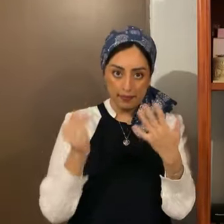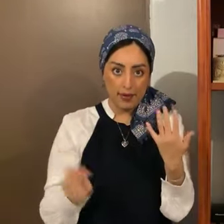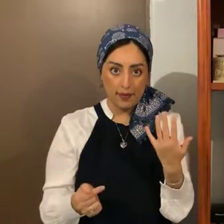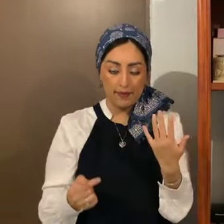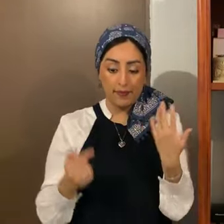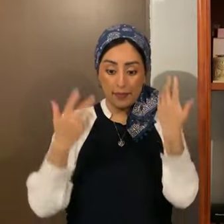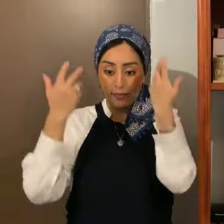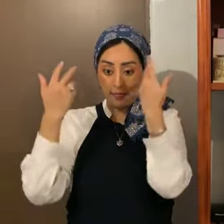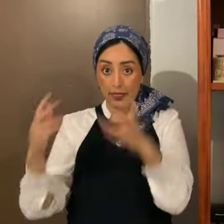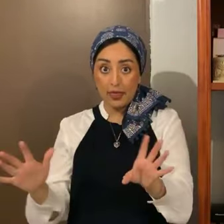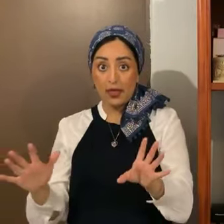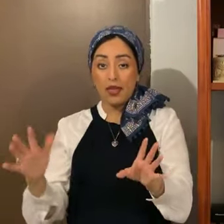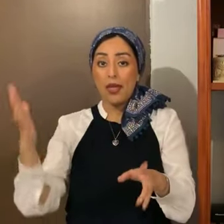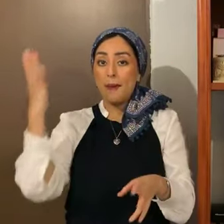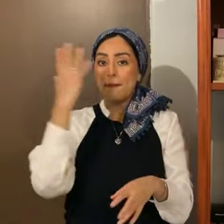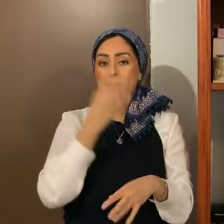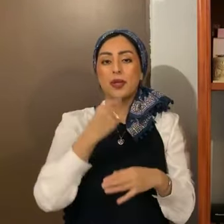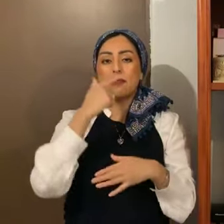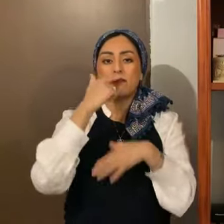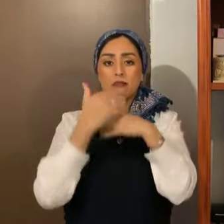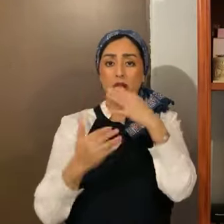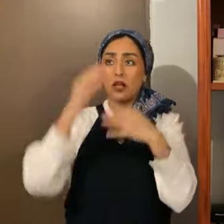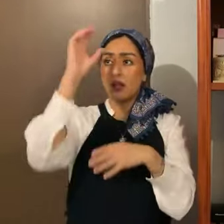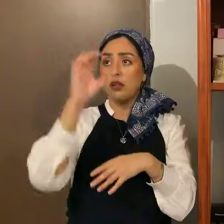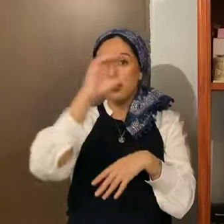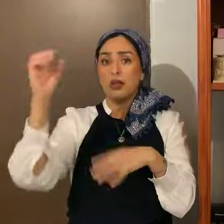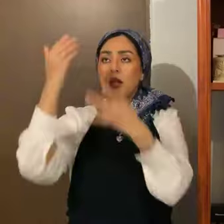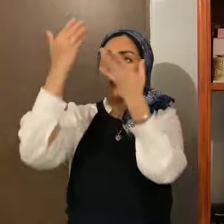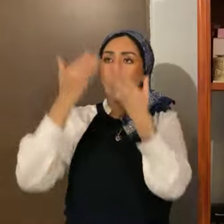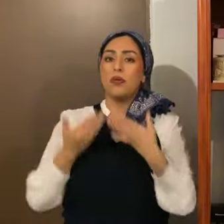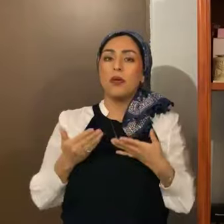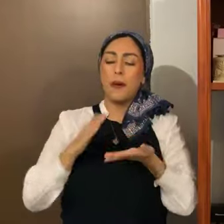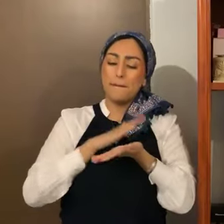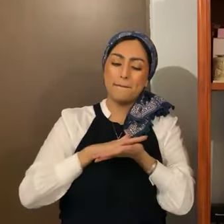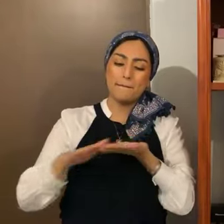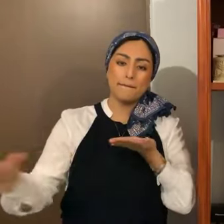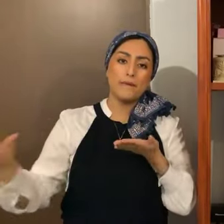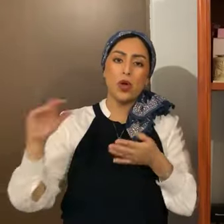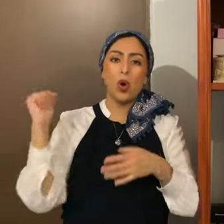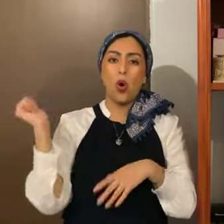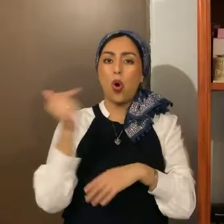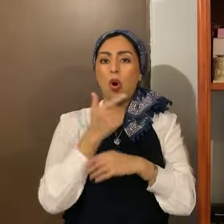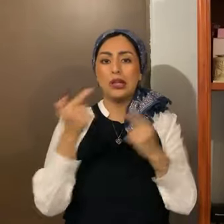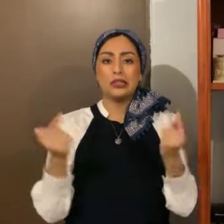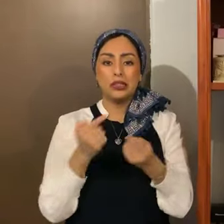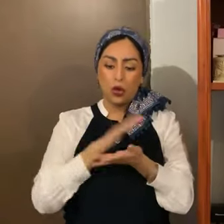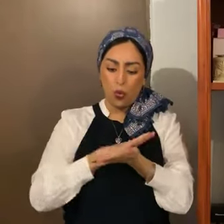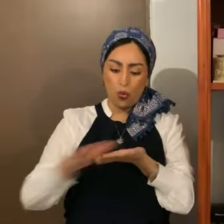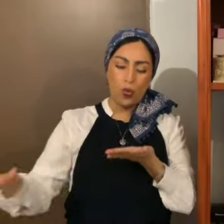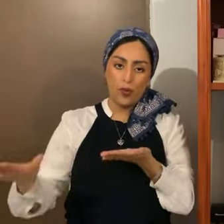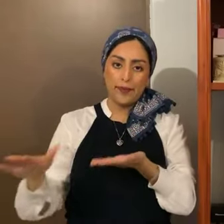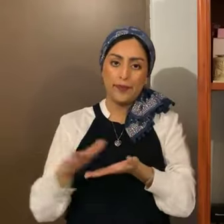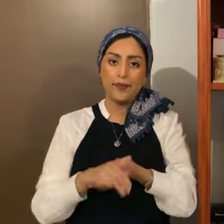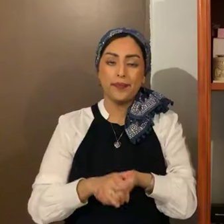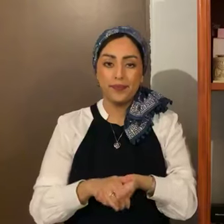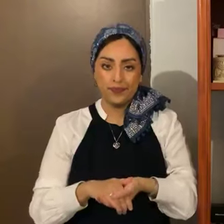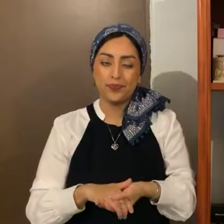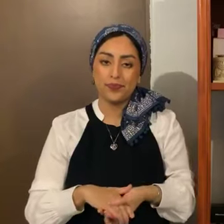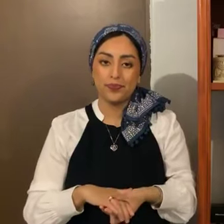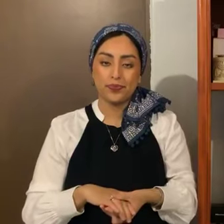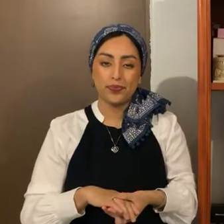así entonces la sangre bendita de Yahshua nos limpia de todo pecado. El Eterno quiere que tomemos la